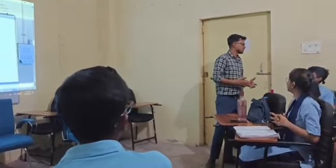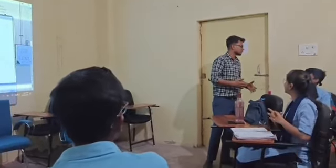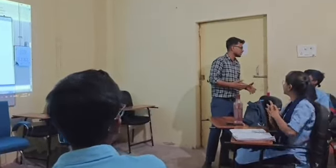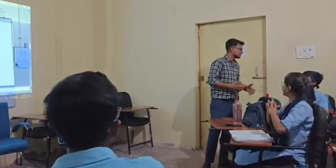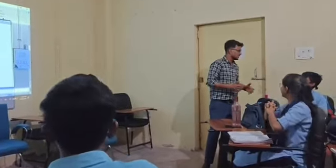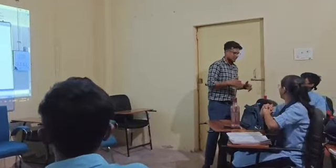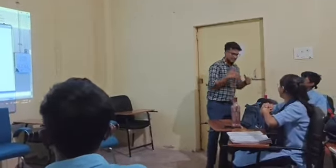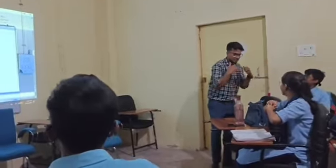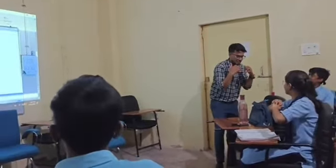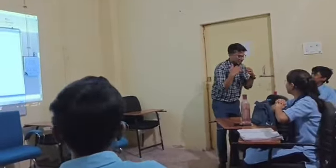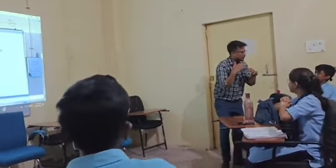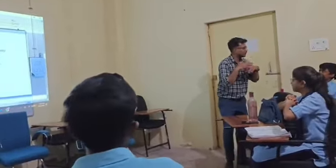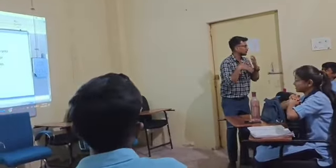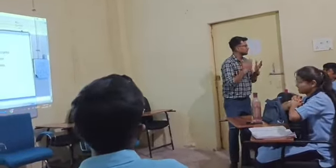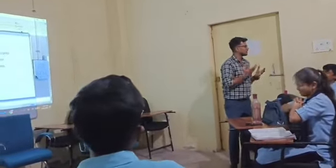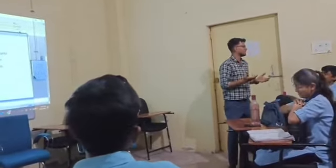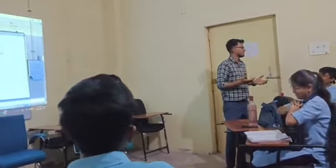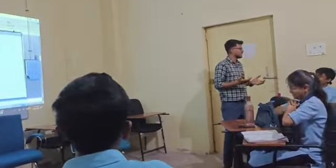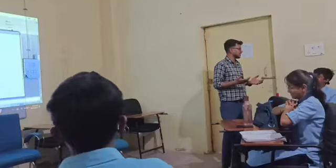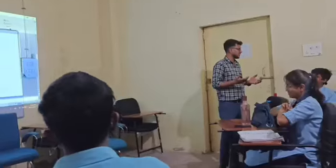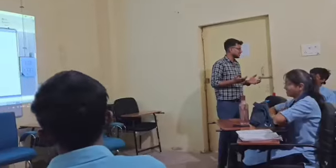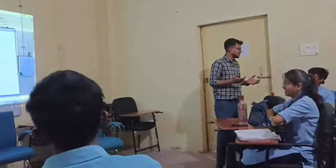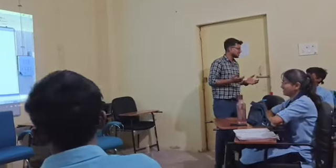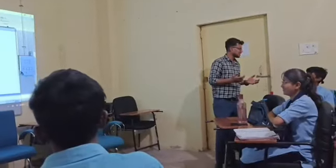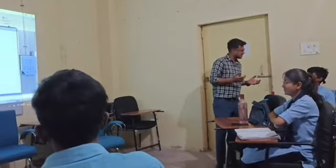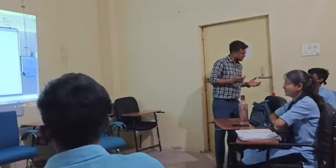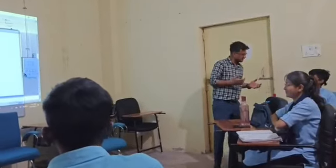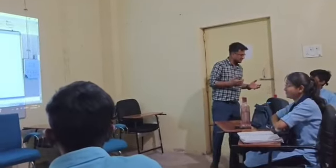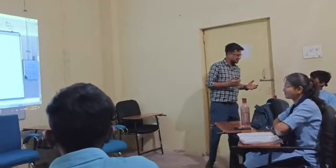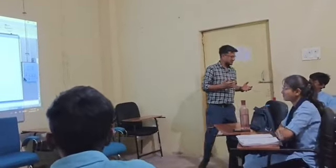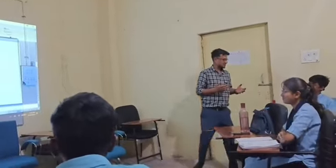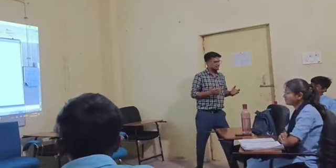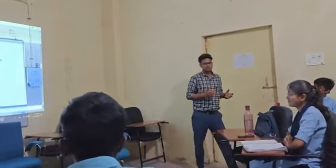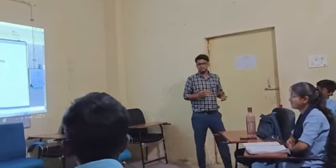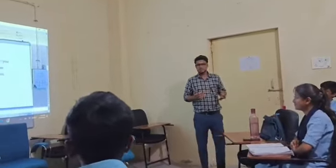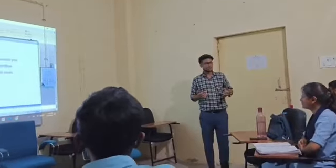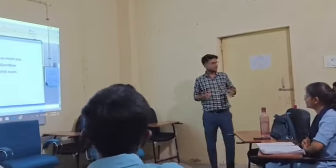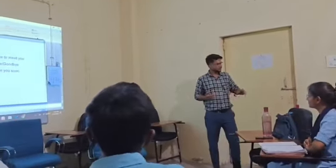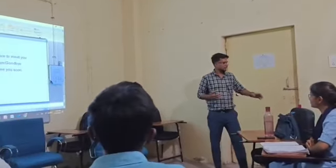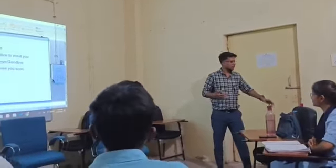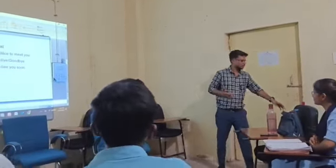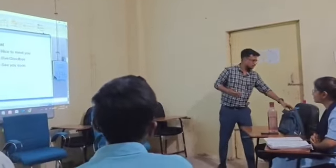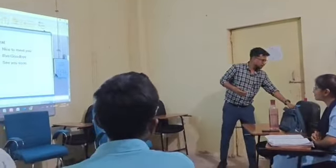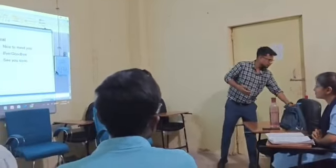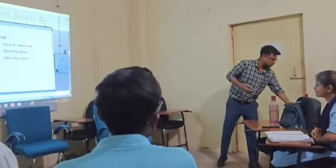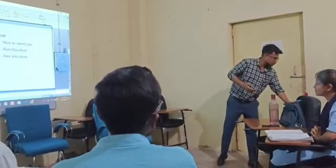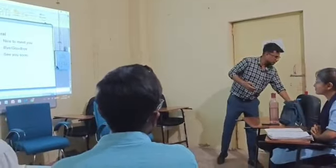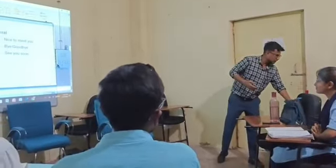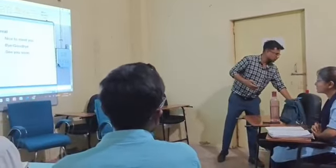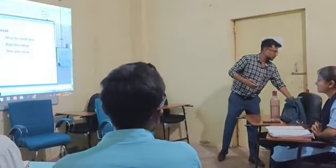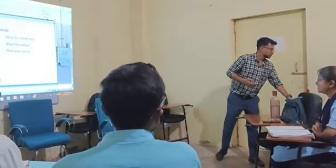होता, ऐसे करके करोगे तो साइन नहीं आएगा, ठीक है। बाकी मैं कल कारपेंटर बोल के